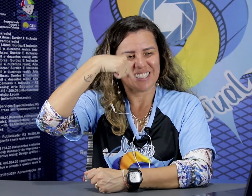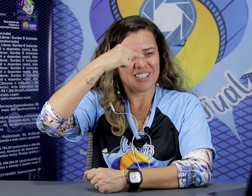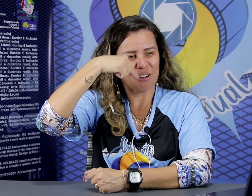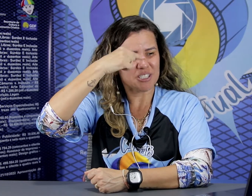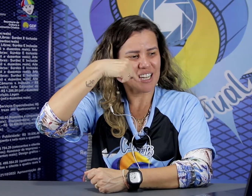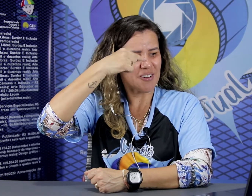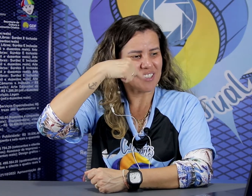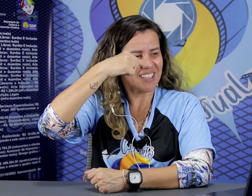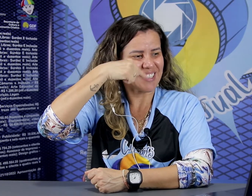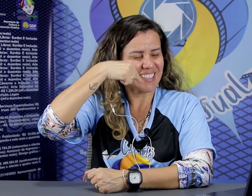Ó o sinal.